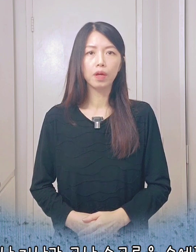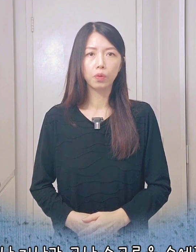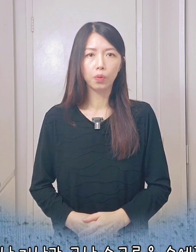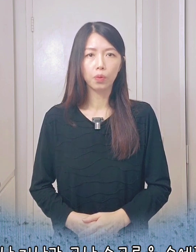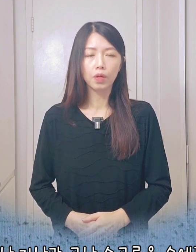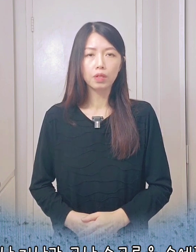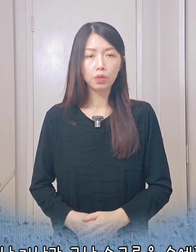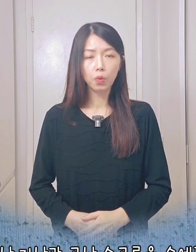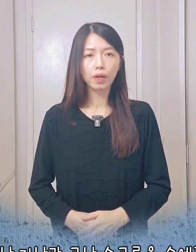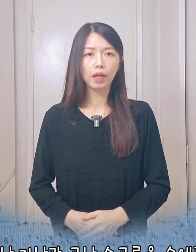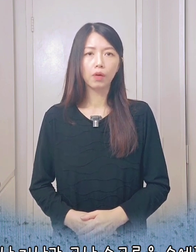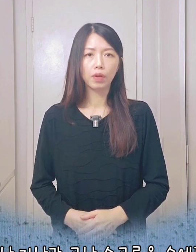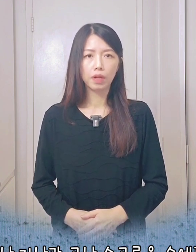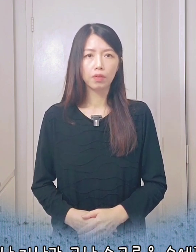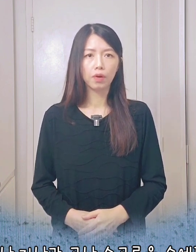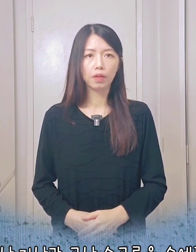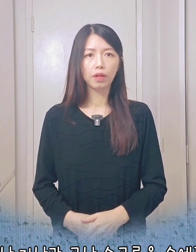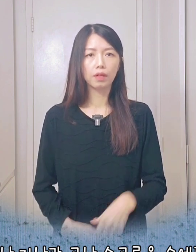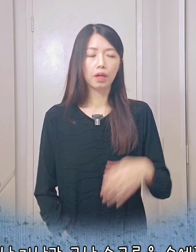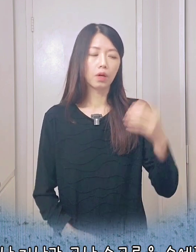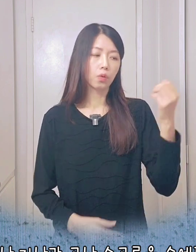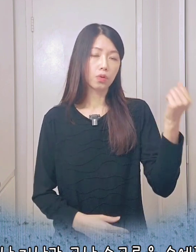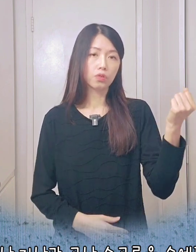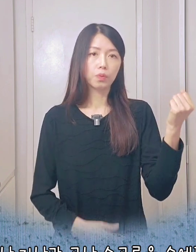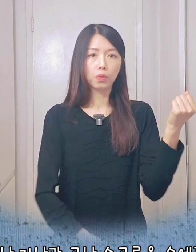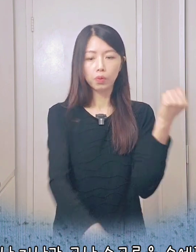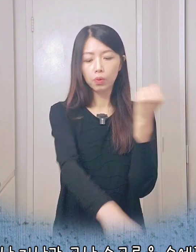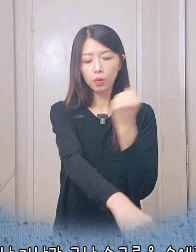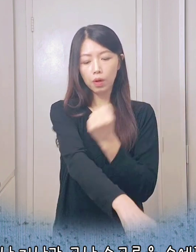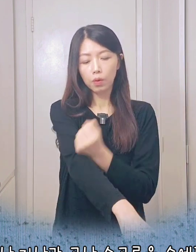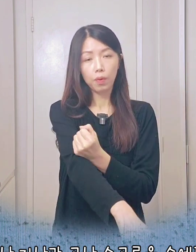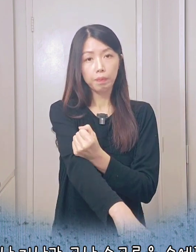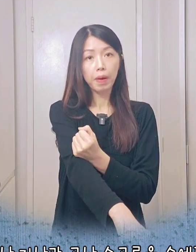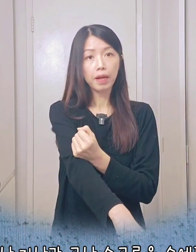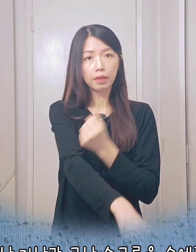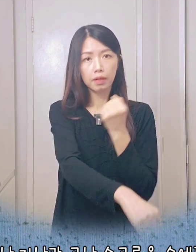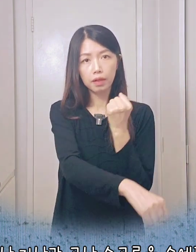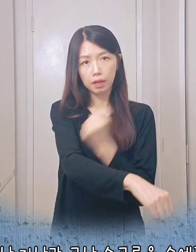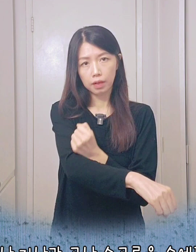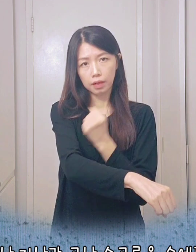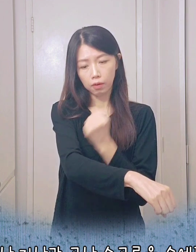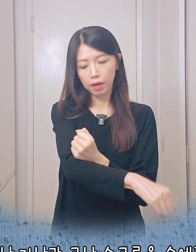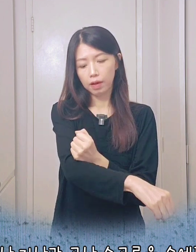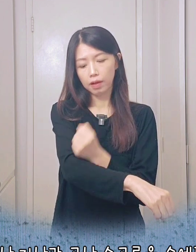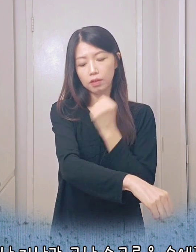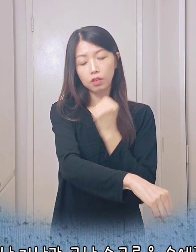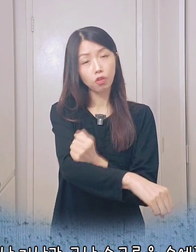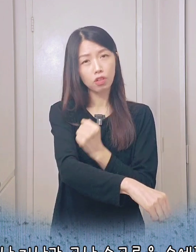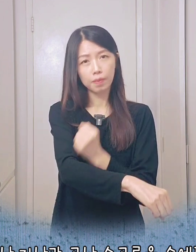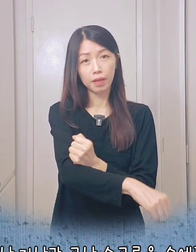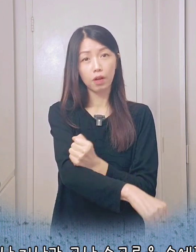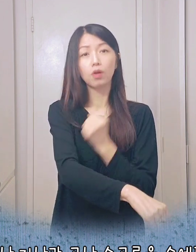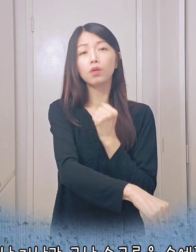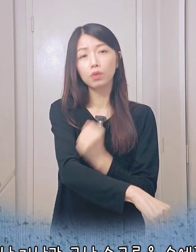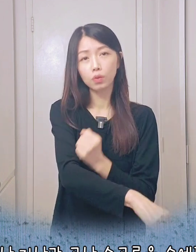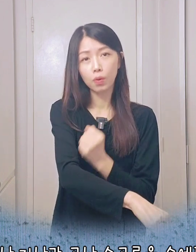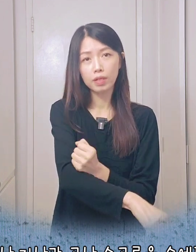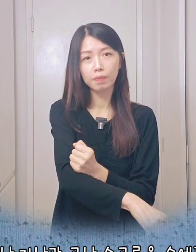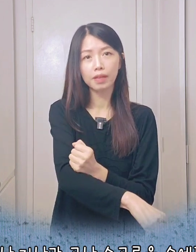수고로움 속에도. 수고하다라고 하는 뜻의 수어는 오른 주먹으로 왼팔의 등을 이렇게 쳐주시면